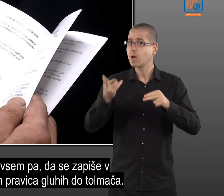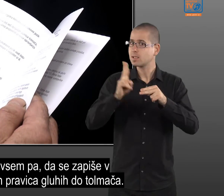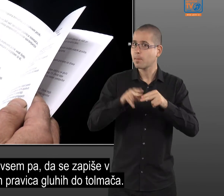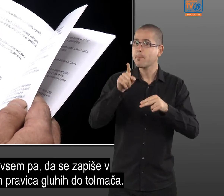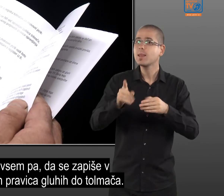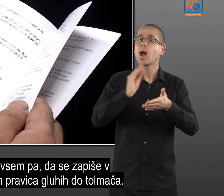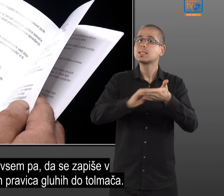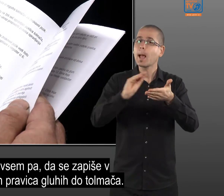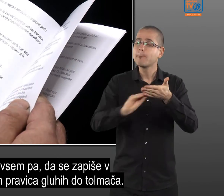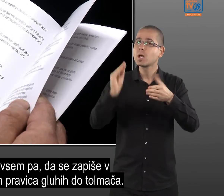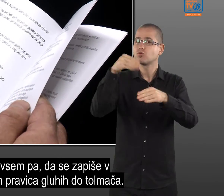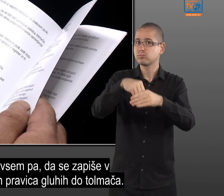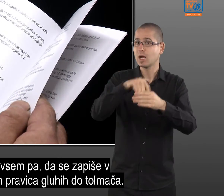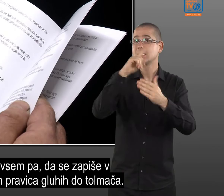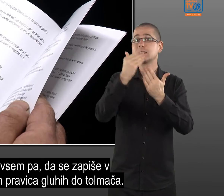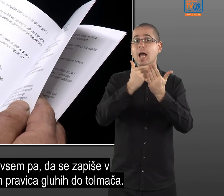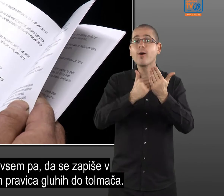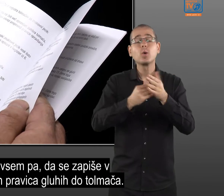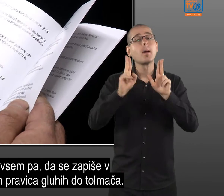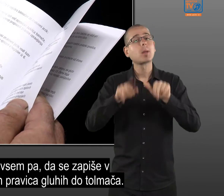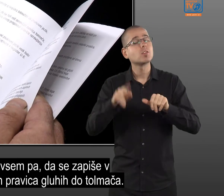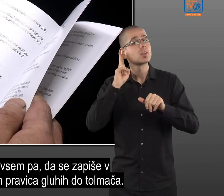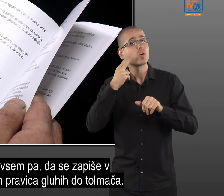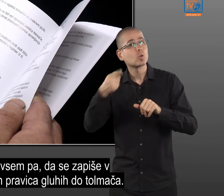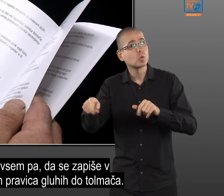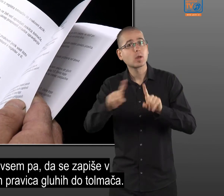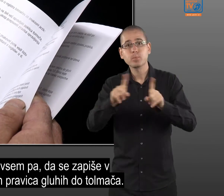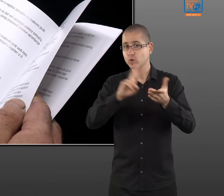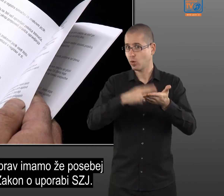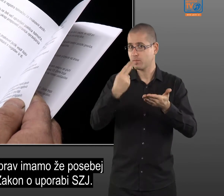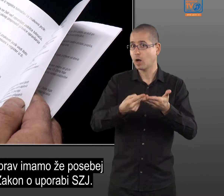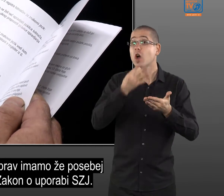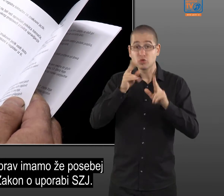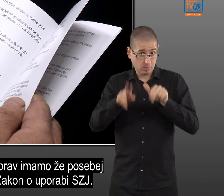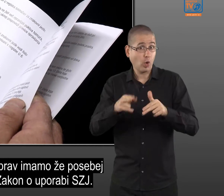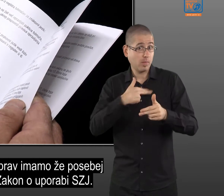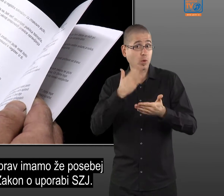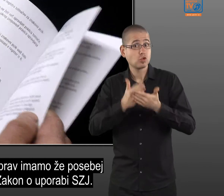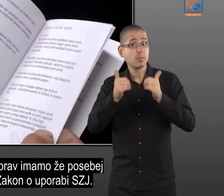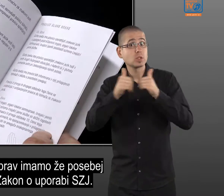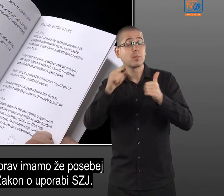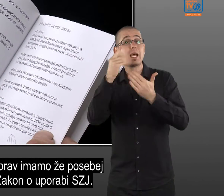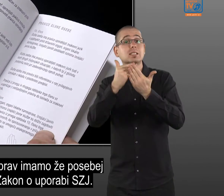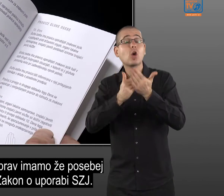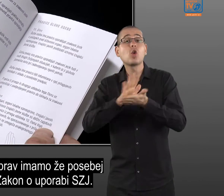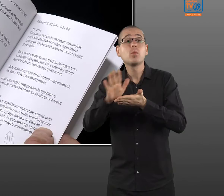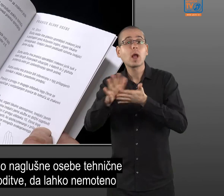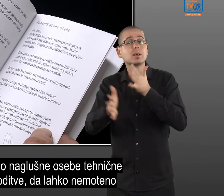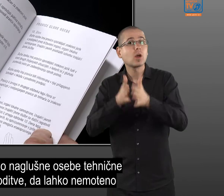zapiše v ta zakon pravica gluhih do tolmača, čeprav imamo že posebej zakon o uporabi znakovnega jezika, da imajo naglušne